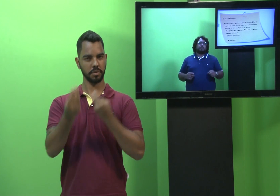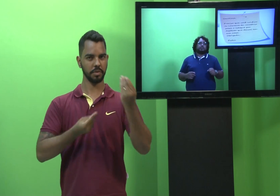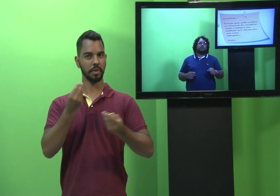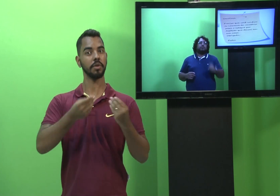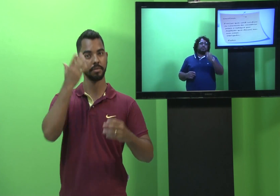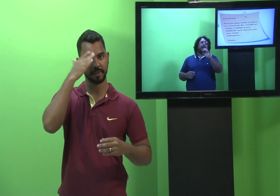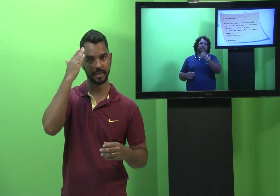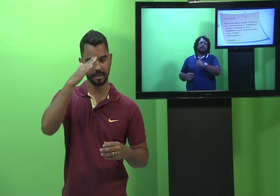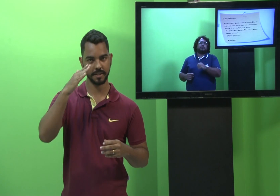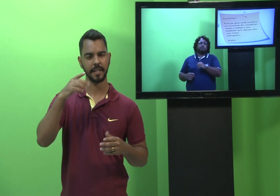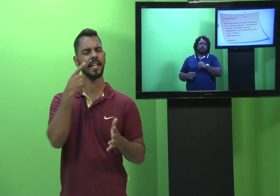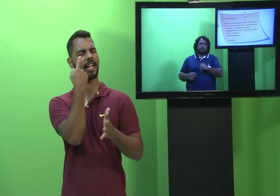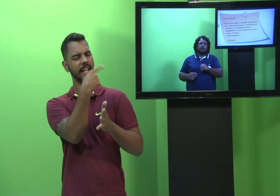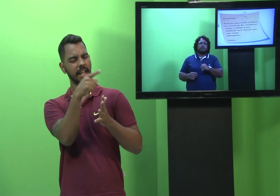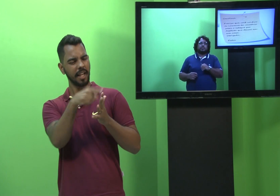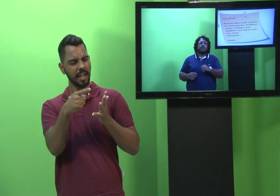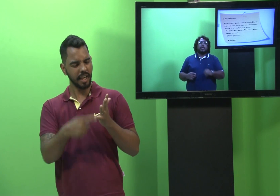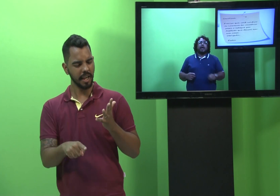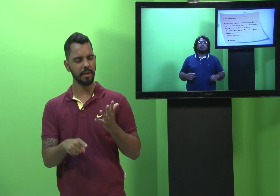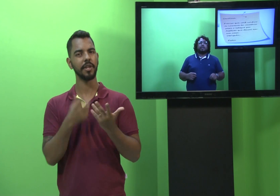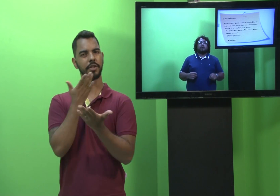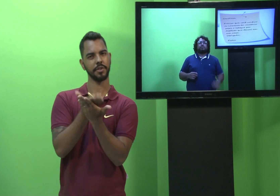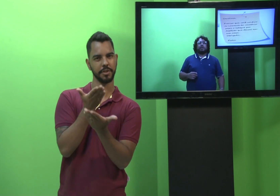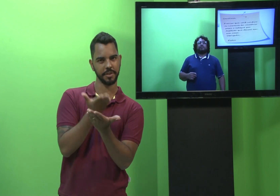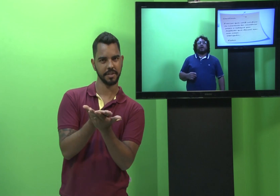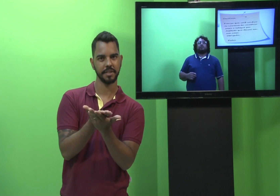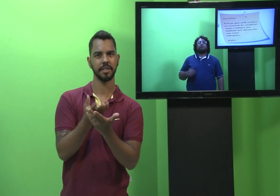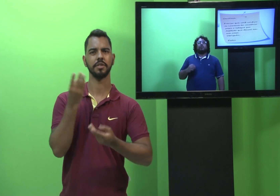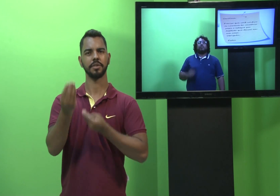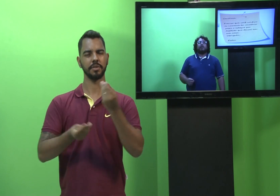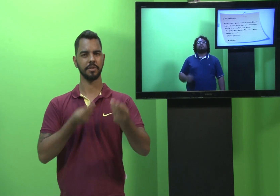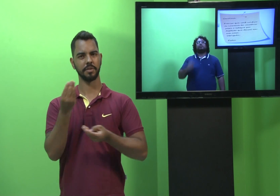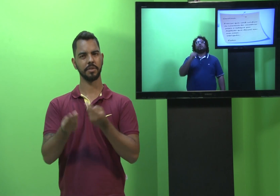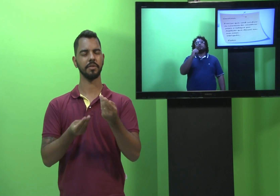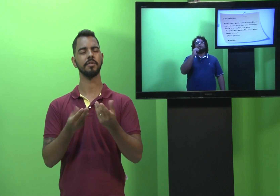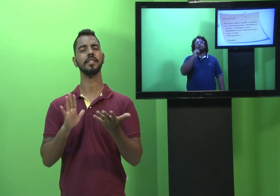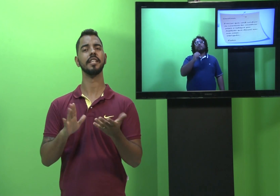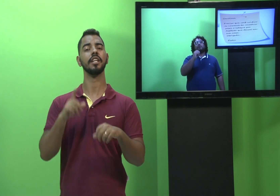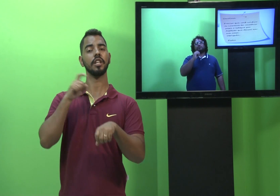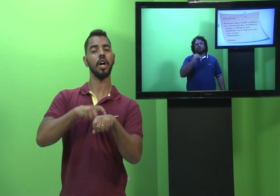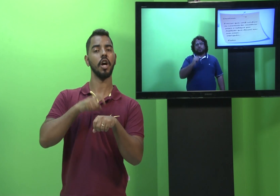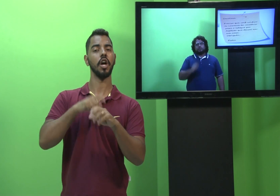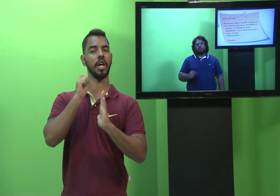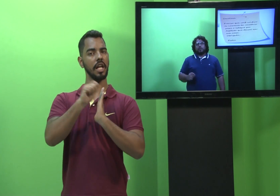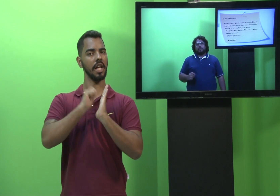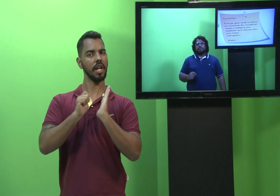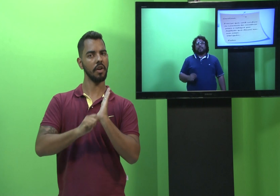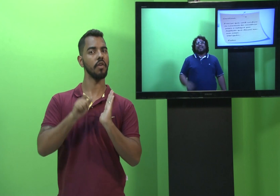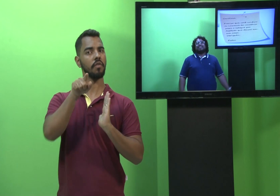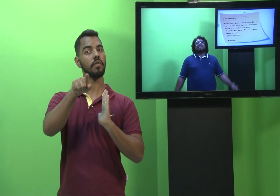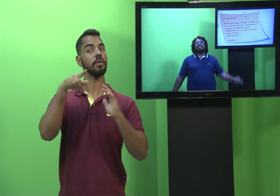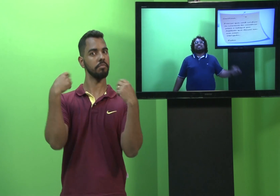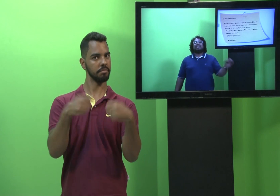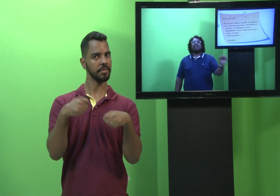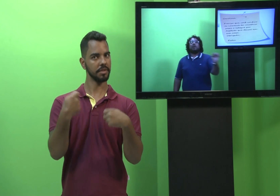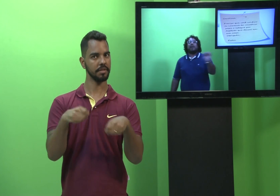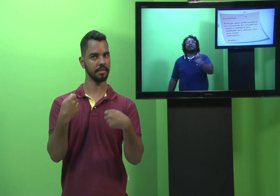alguns elementos importantes a serem observados no momento de uma produção textual. Já não mais